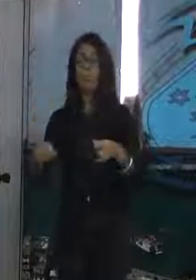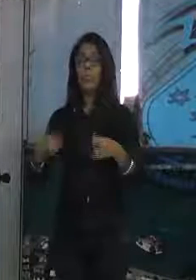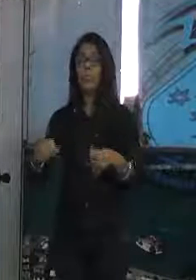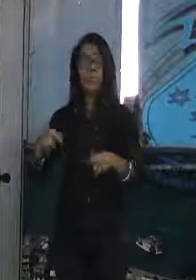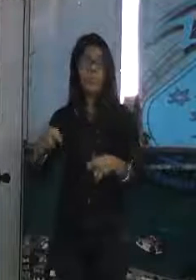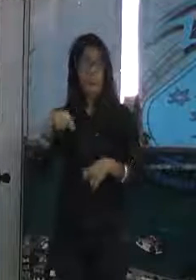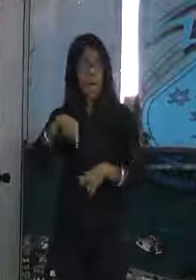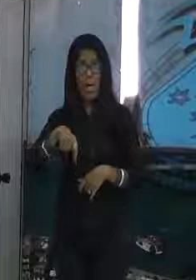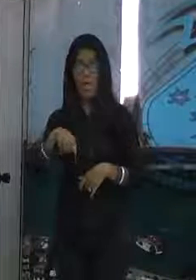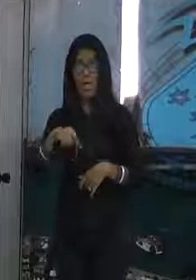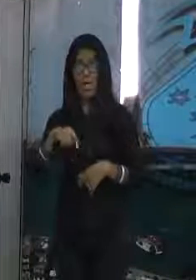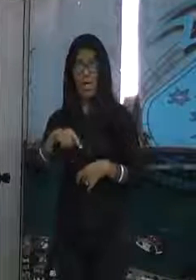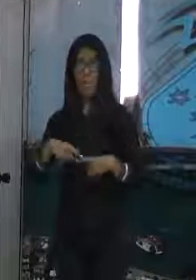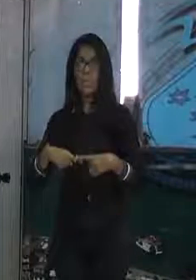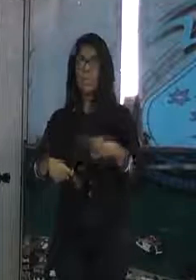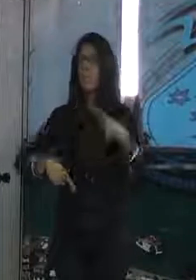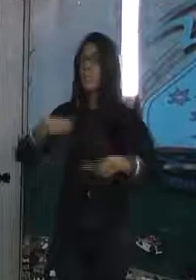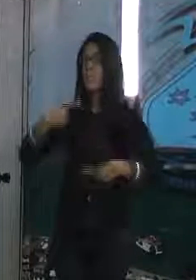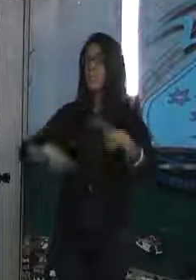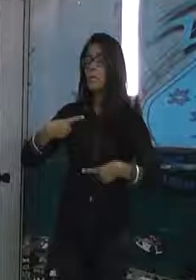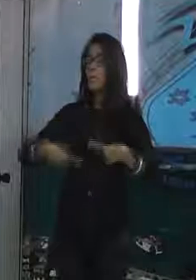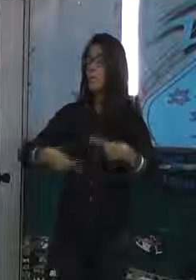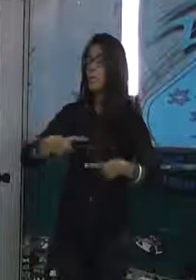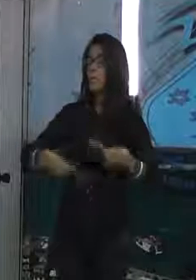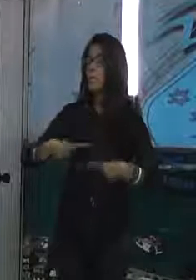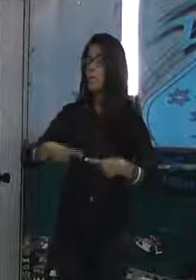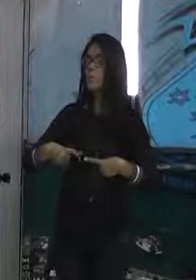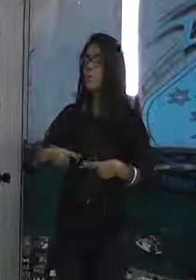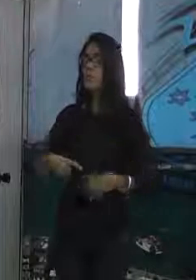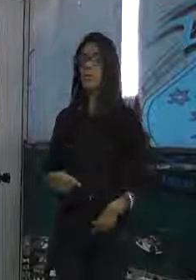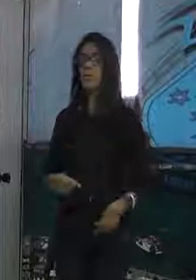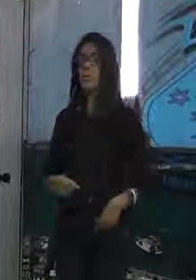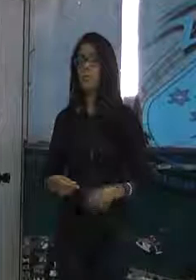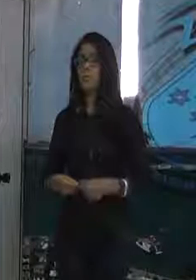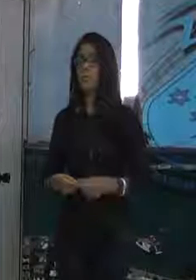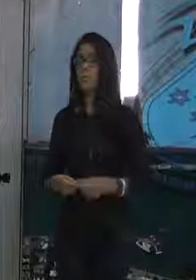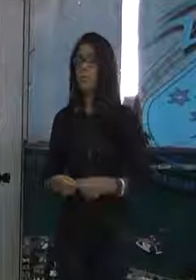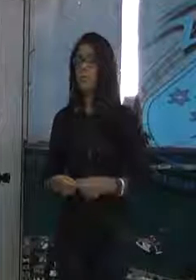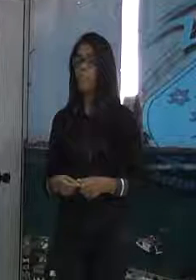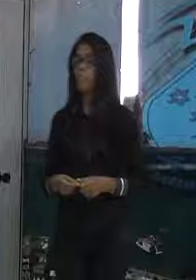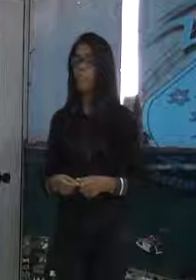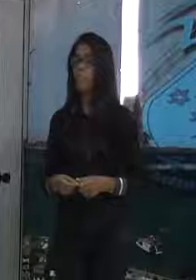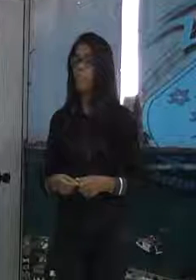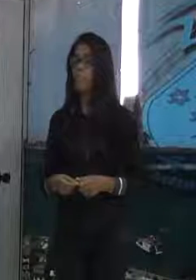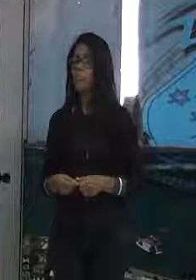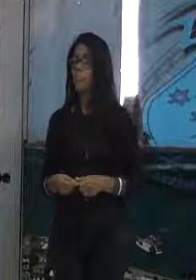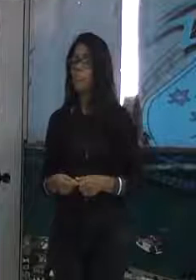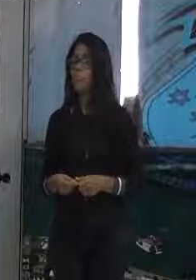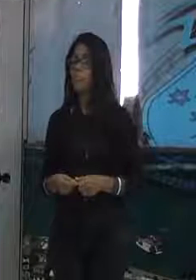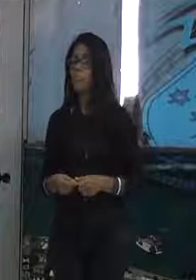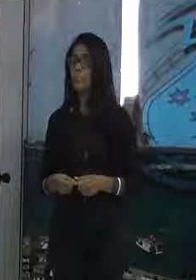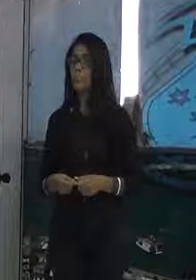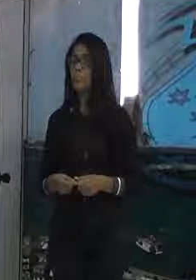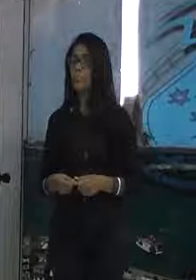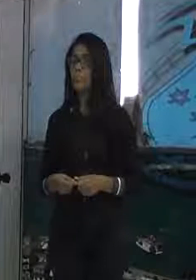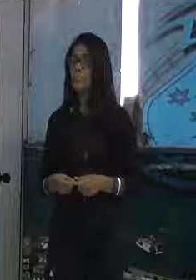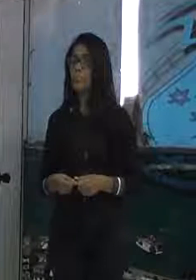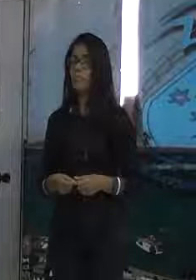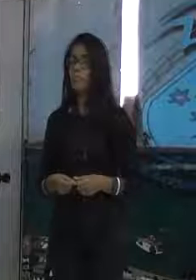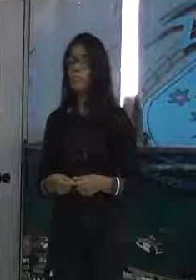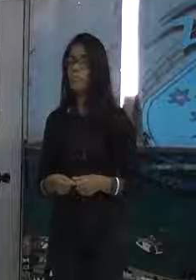E não poderia também de falar que há duas